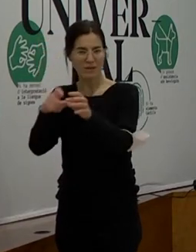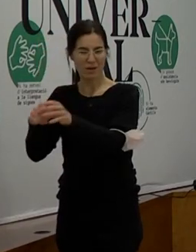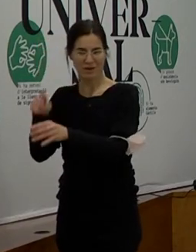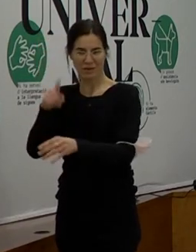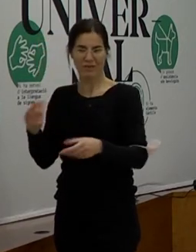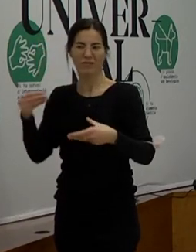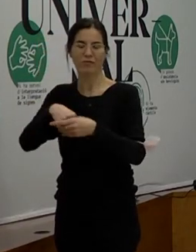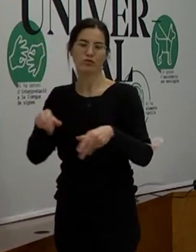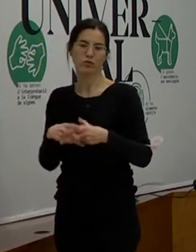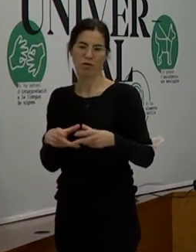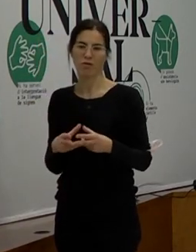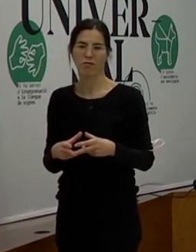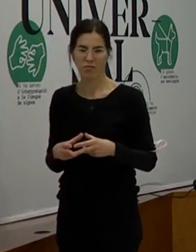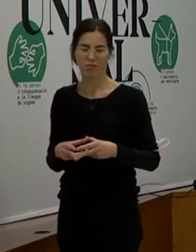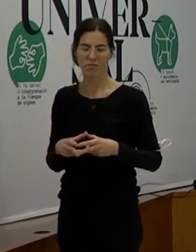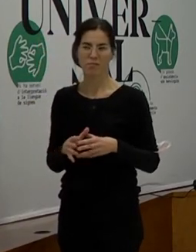a la societat.